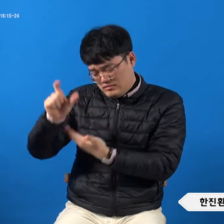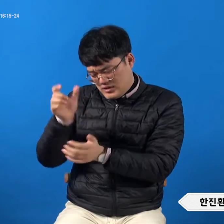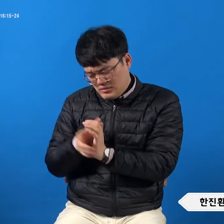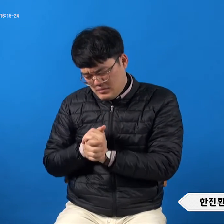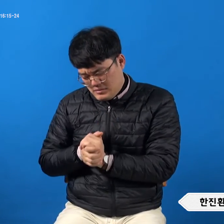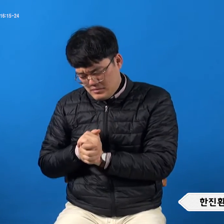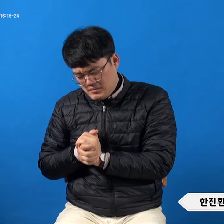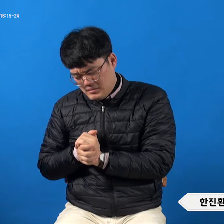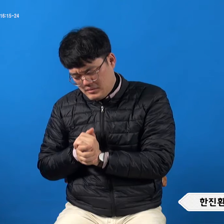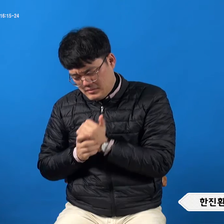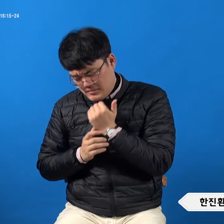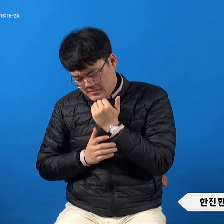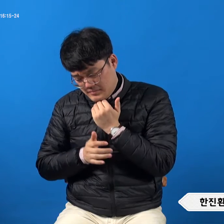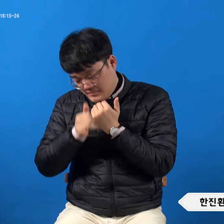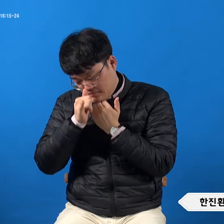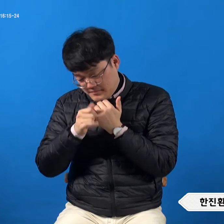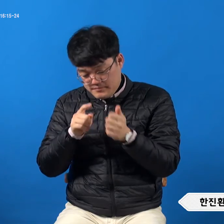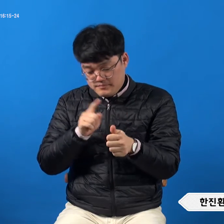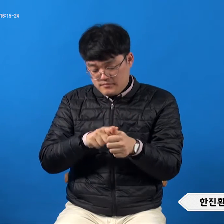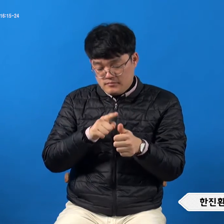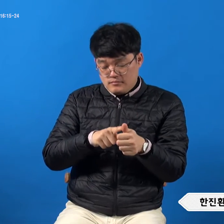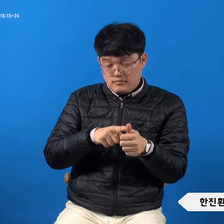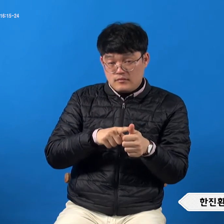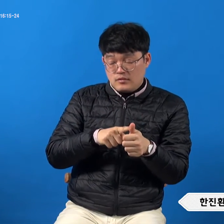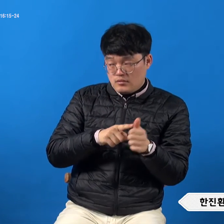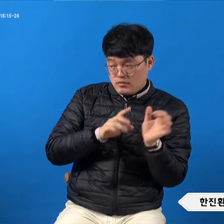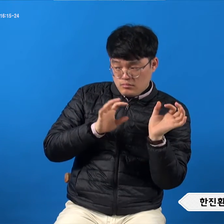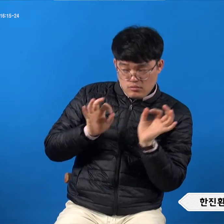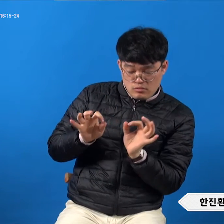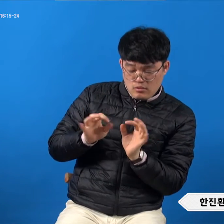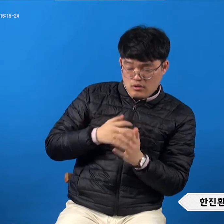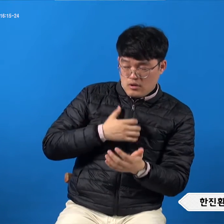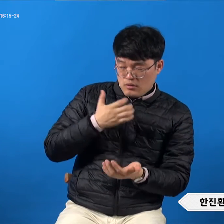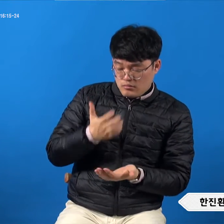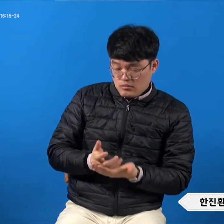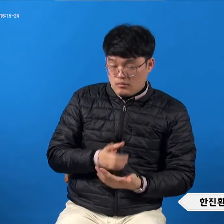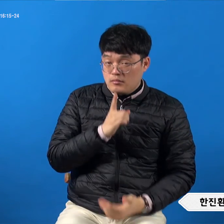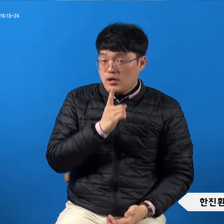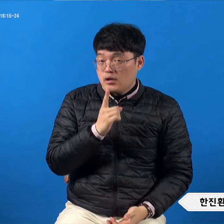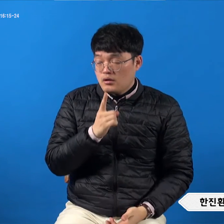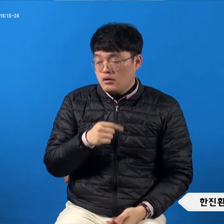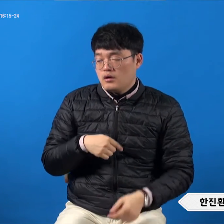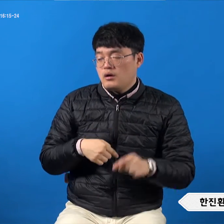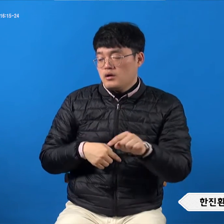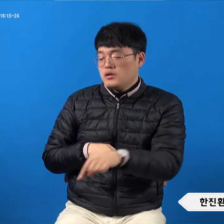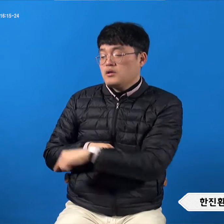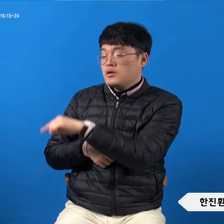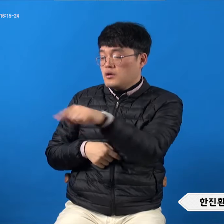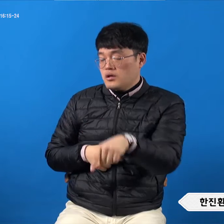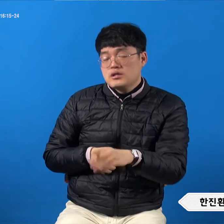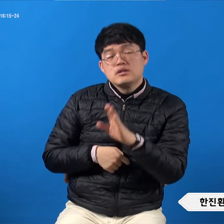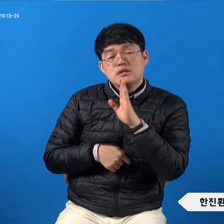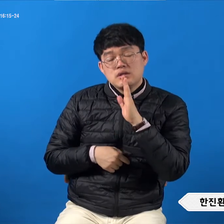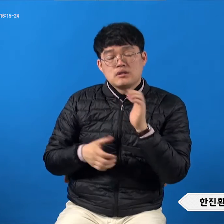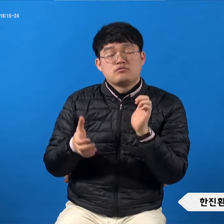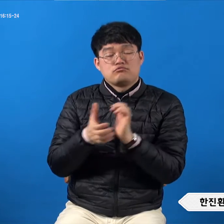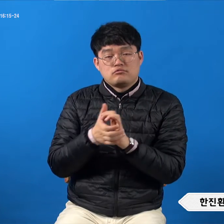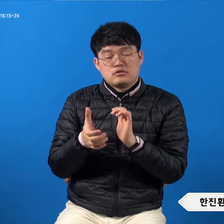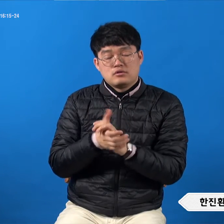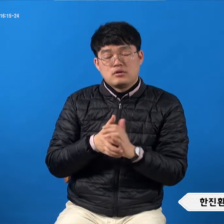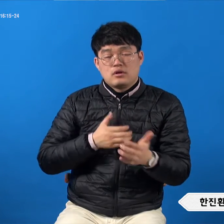했습니다. 리 스트로베리 그 모습을 보면서 감동을 받았다고 합니다. 아, 이런 것이